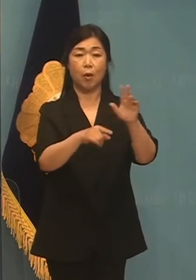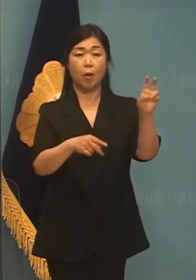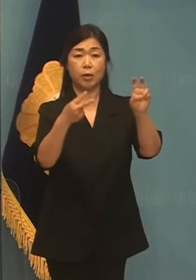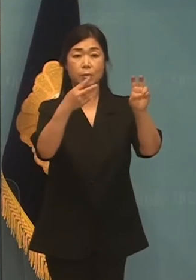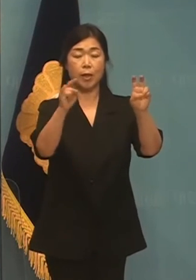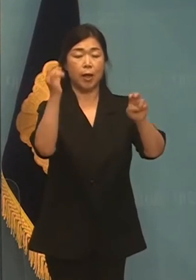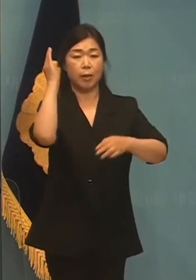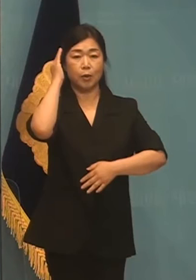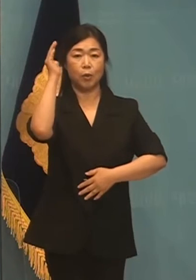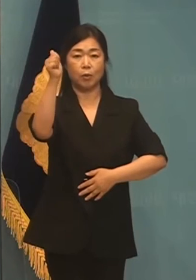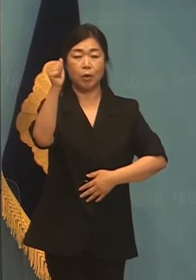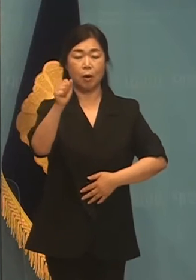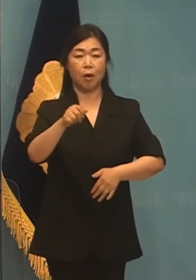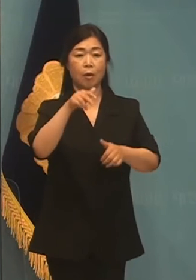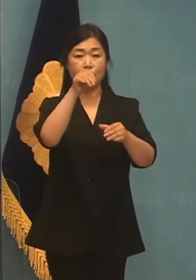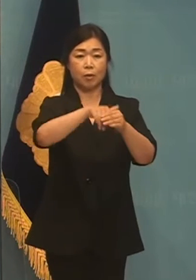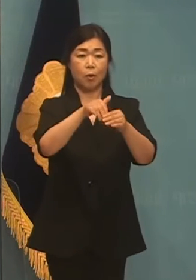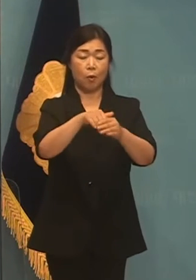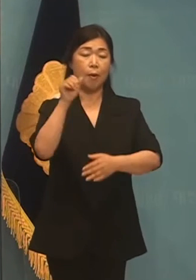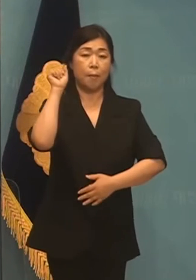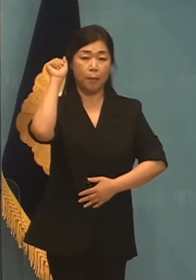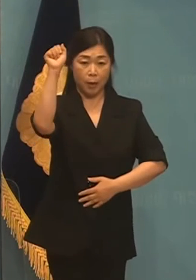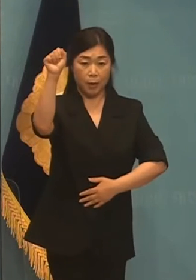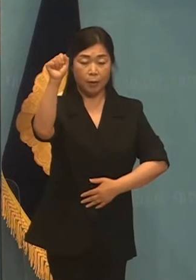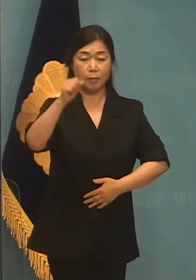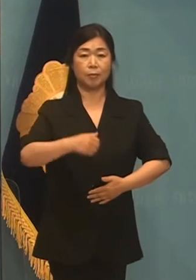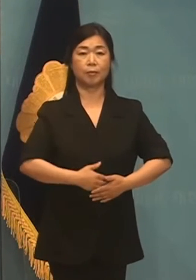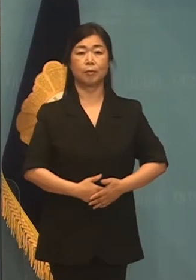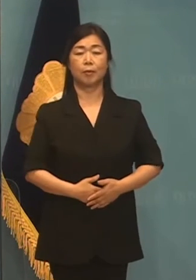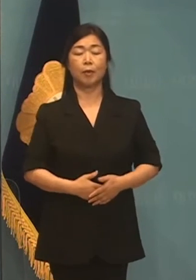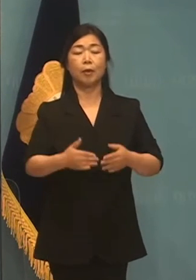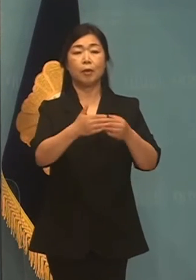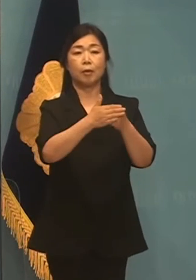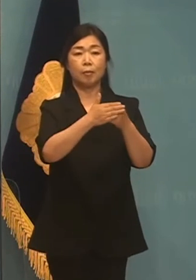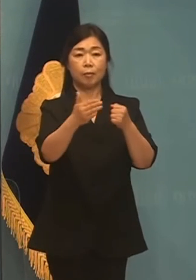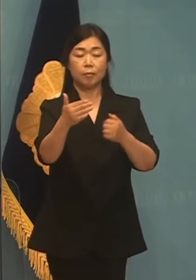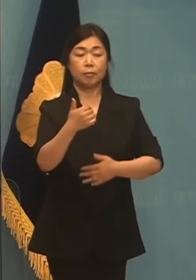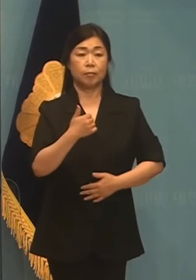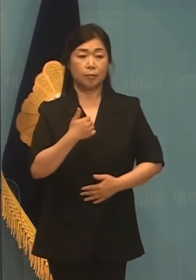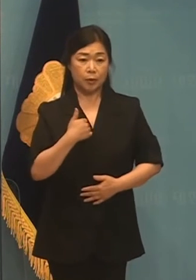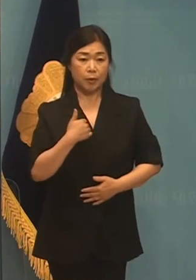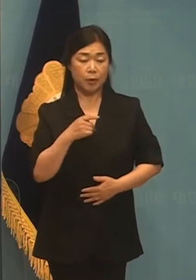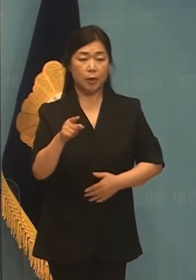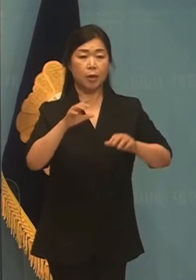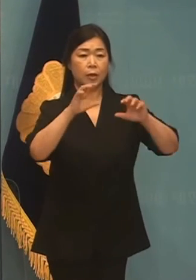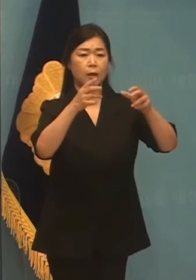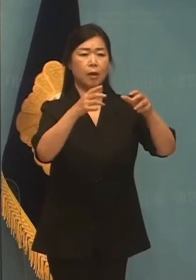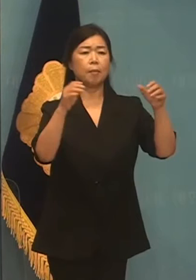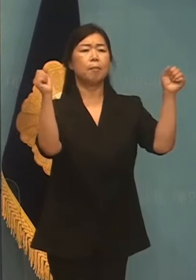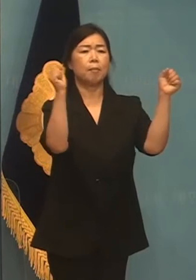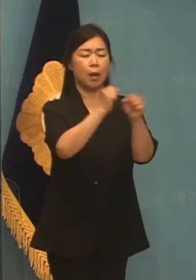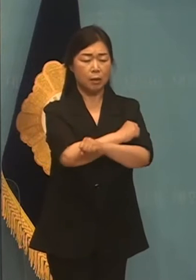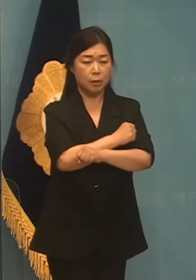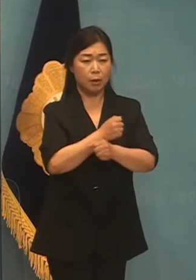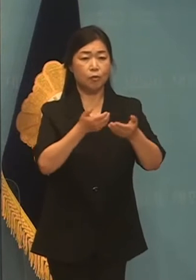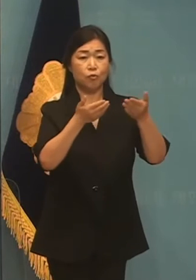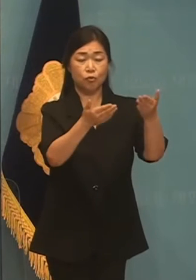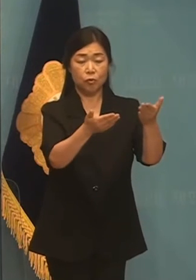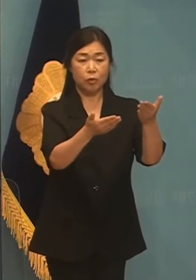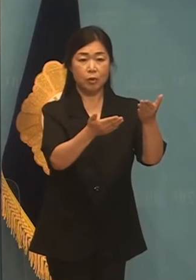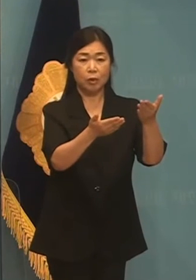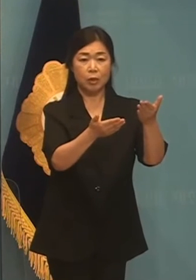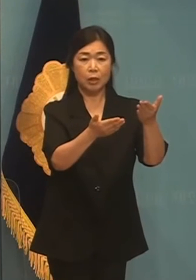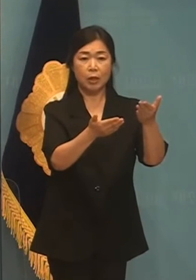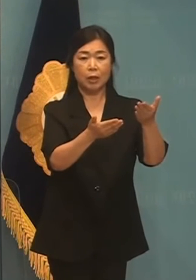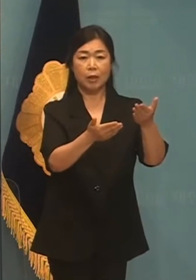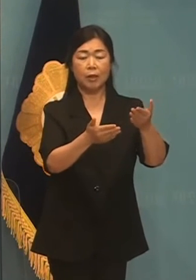제20대 대통령 선거에 나섰습니다. 이에 따라 이 나라를 망국의 너포로 끌고